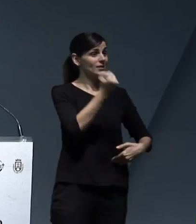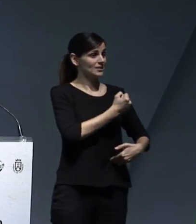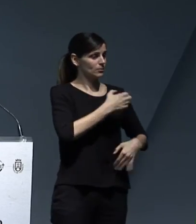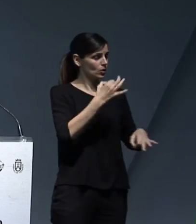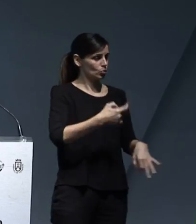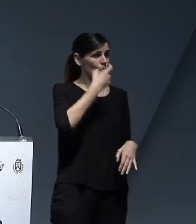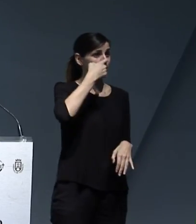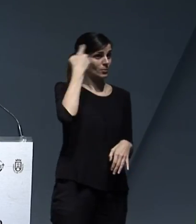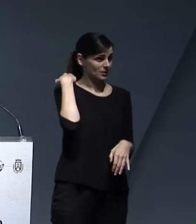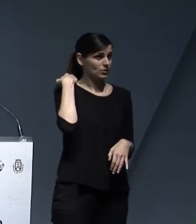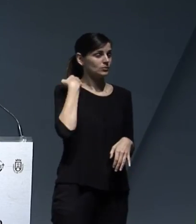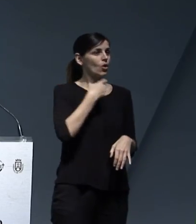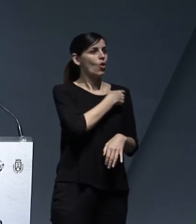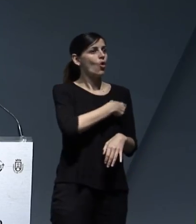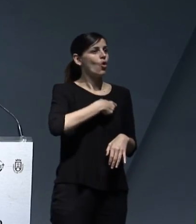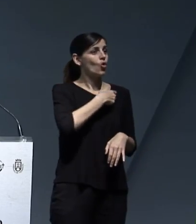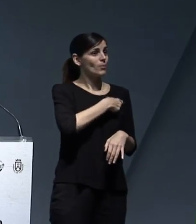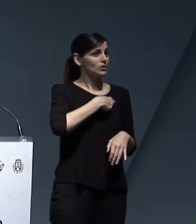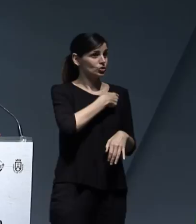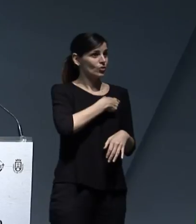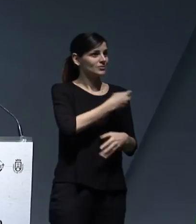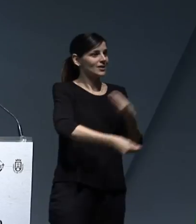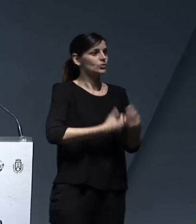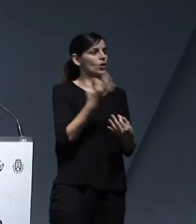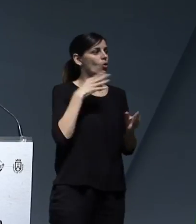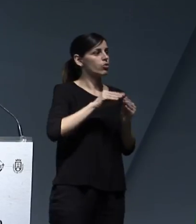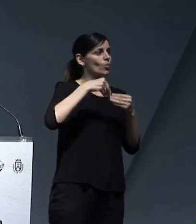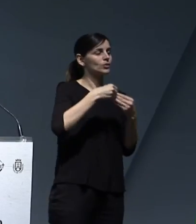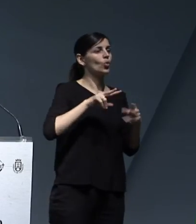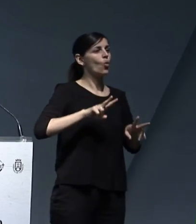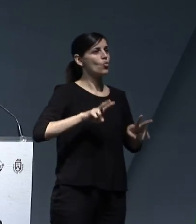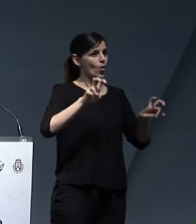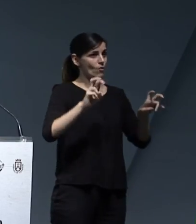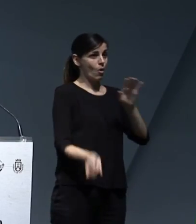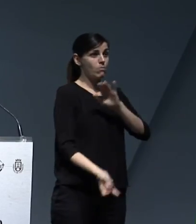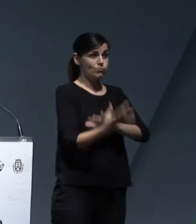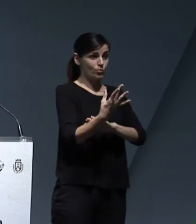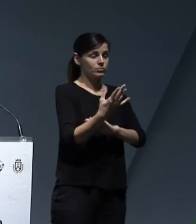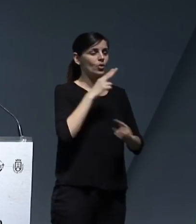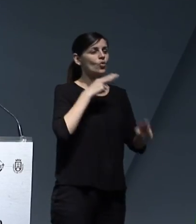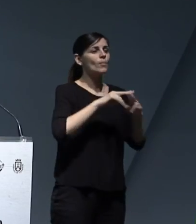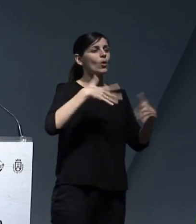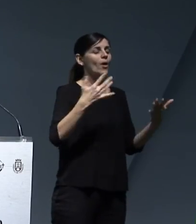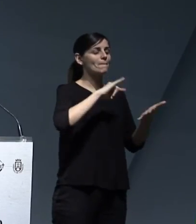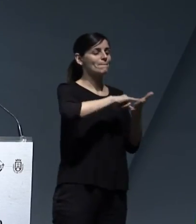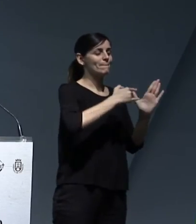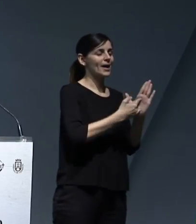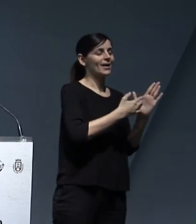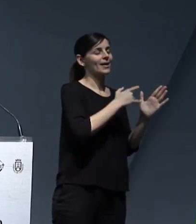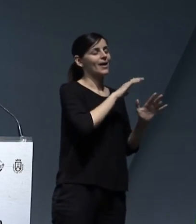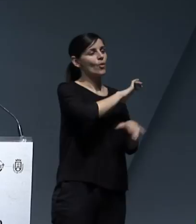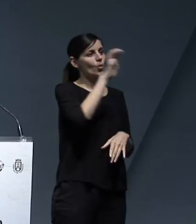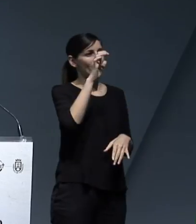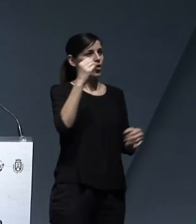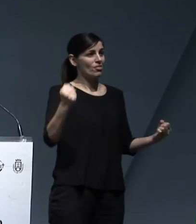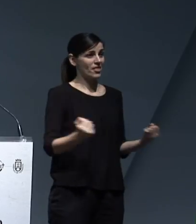pasado, la Comisión ha puesto sobre la mesa un nuevo documento que denomina Plan Europeo de Acción para la